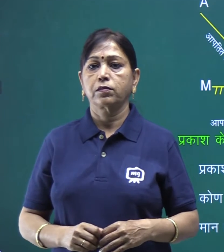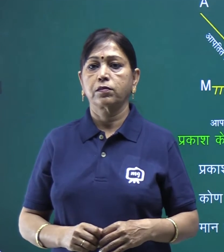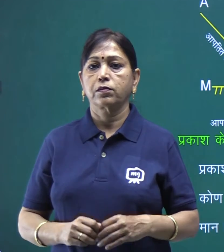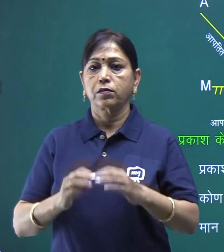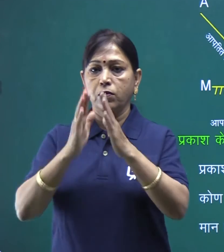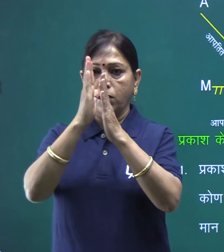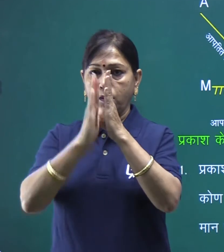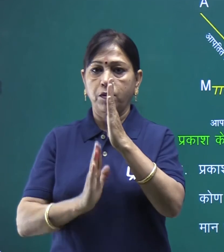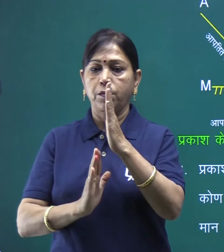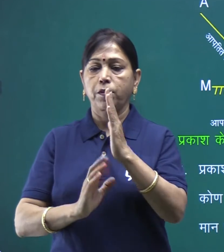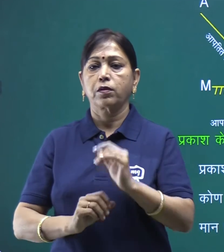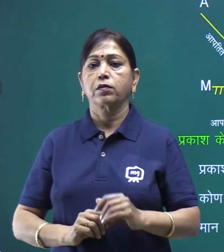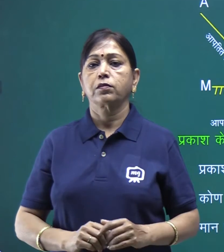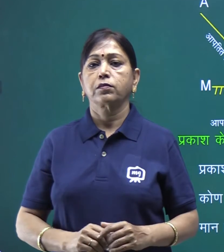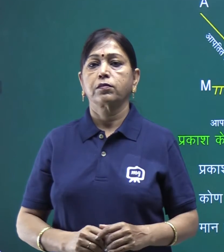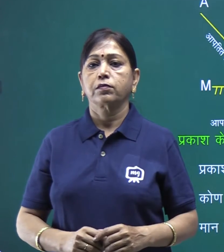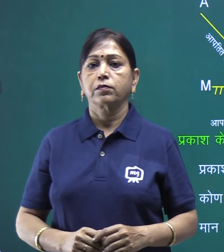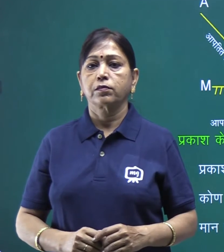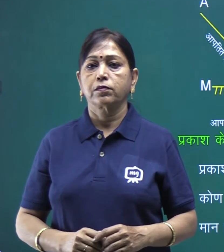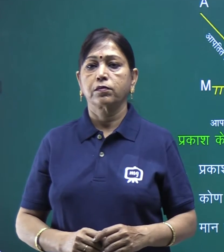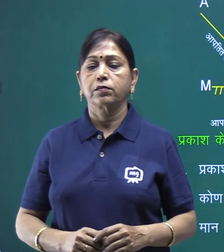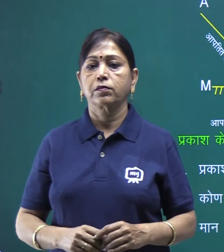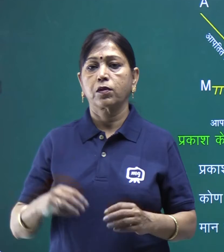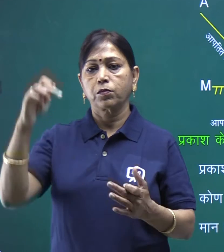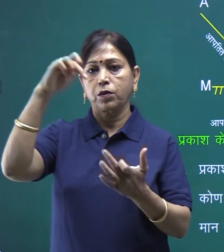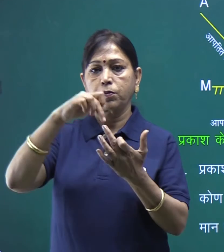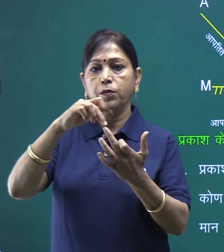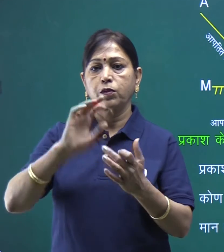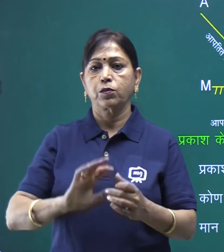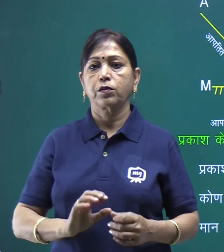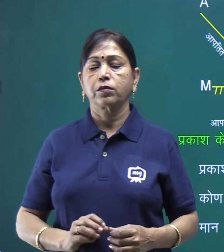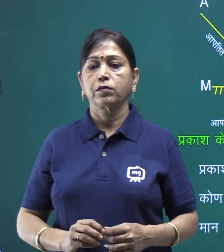एन ओ पर लंब है, ओ आपतन बिंदु है,